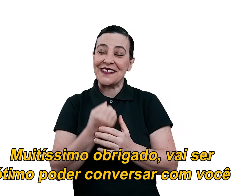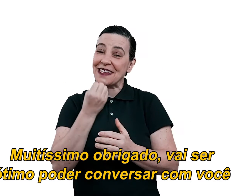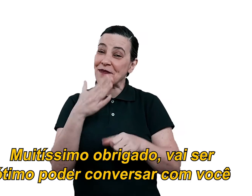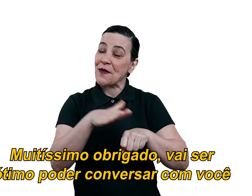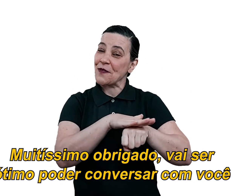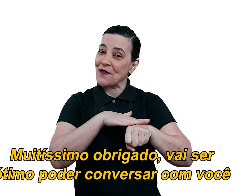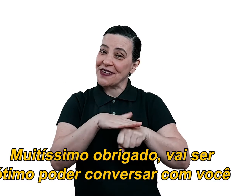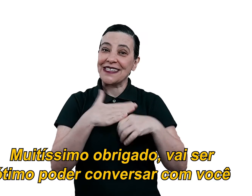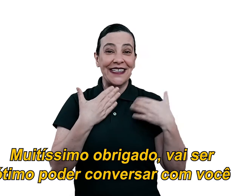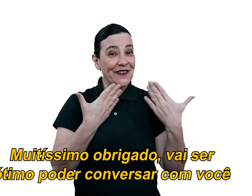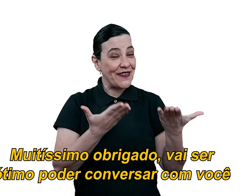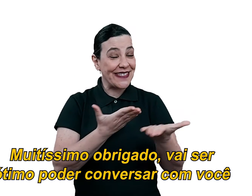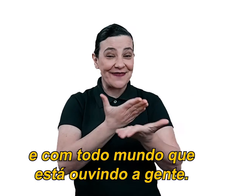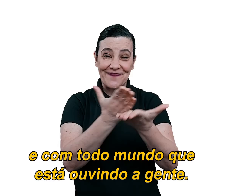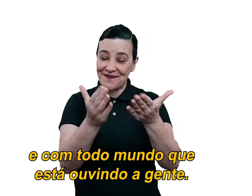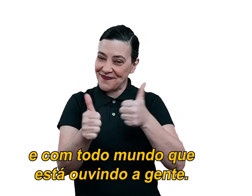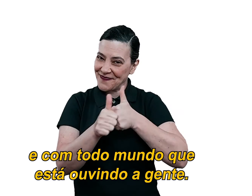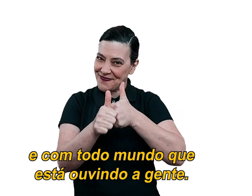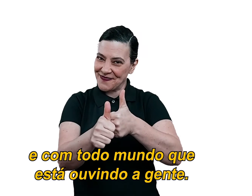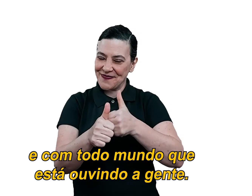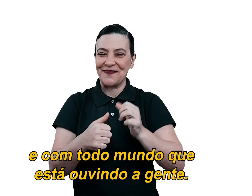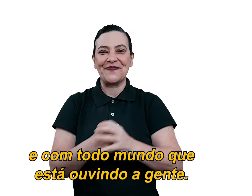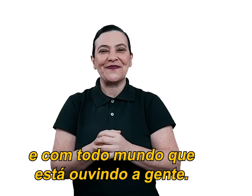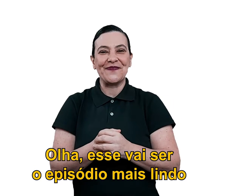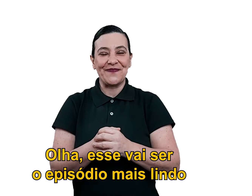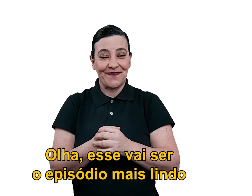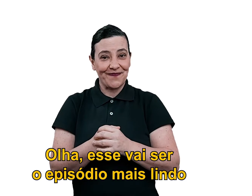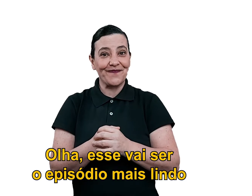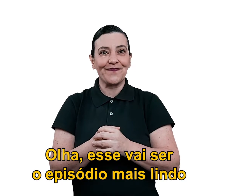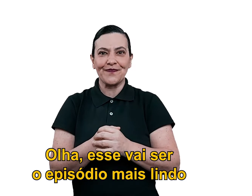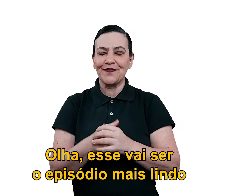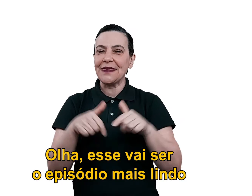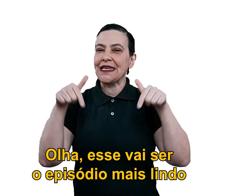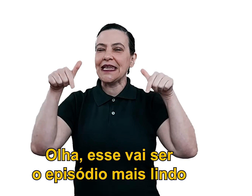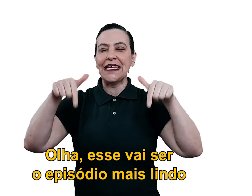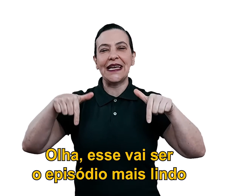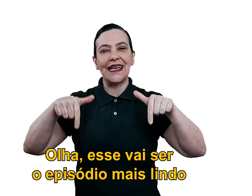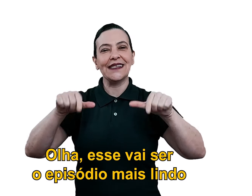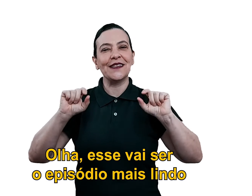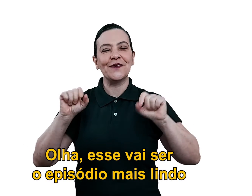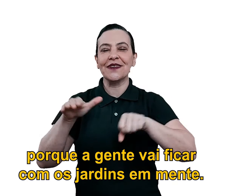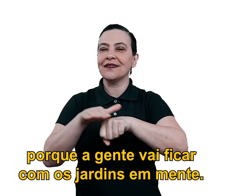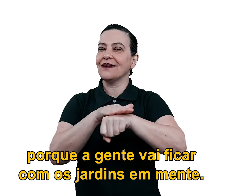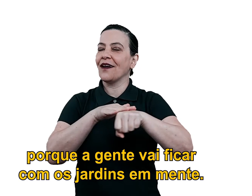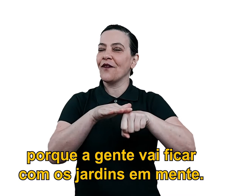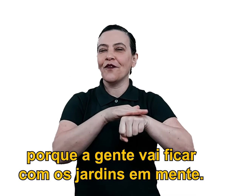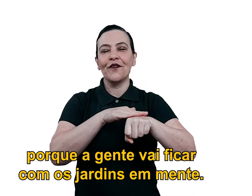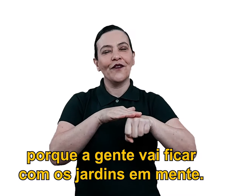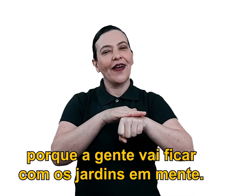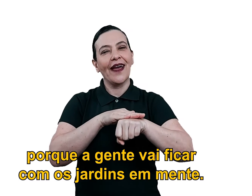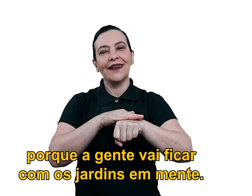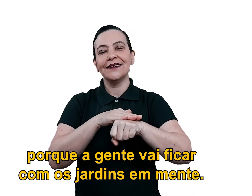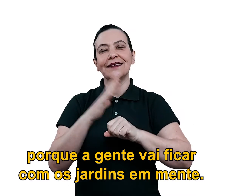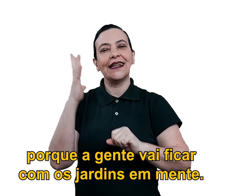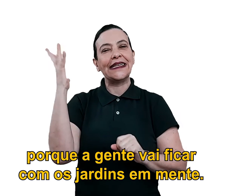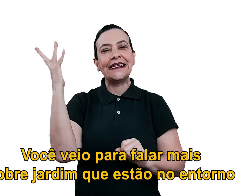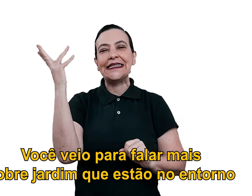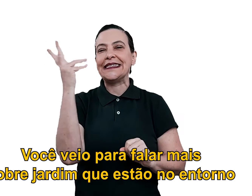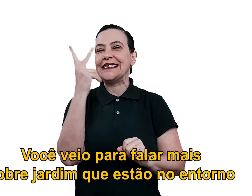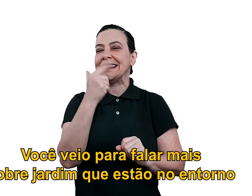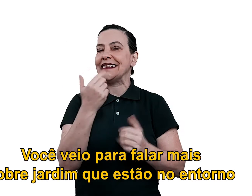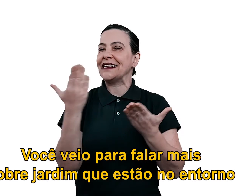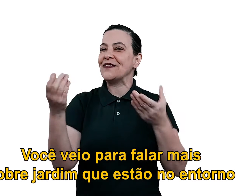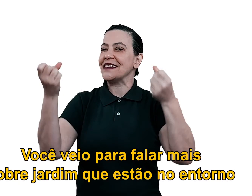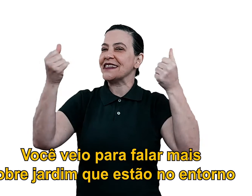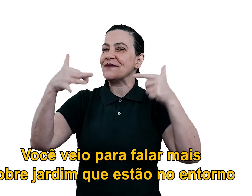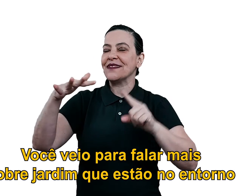Vai ser ótimo poder conversar com você e com todo mundo que está ouvindo a gente. Olha, esse vai ser o episódio mais lindo, né? Porque a gente vai ficar com os jardins em mente. Você veio para